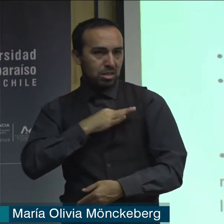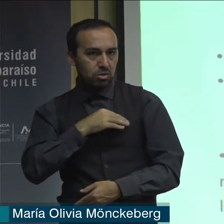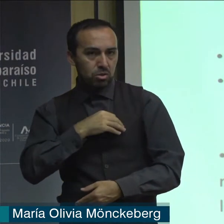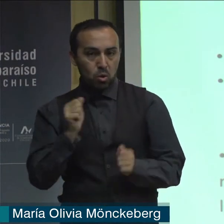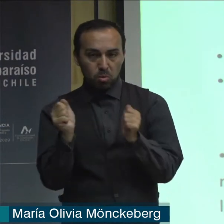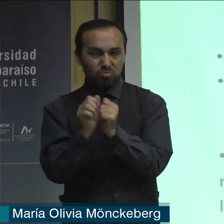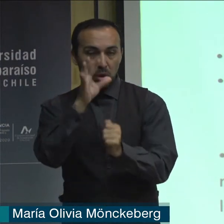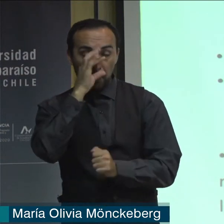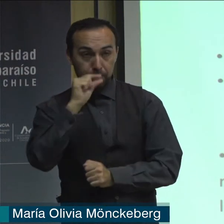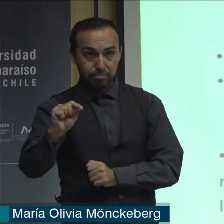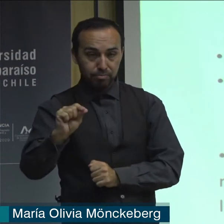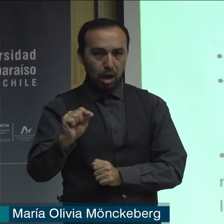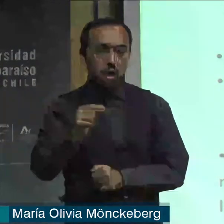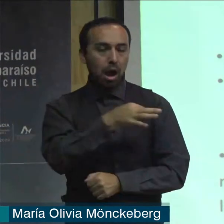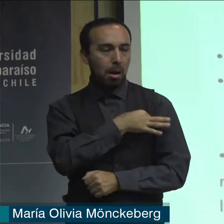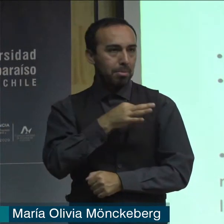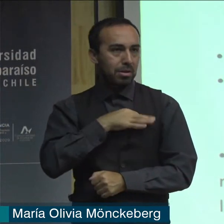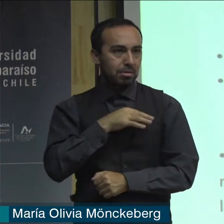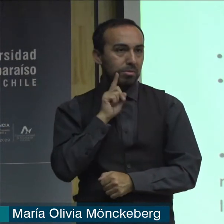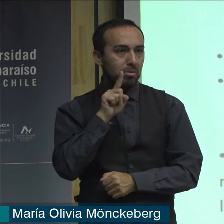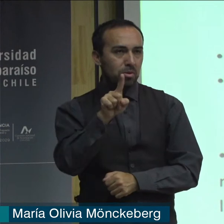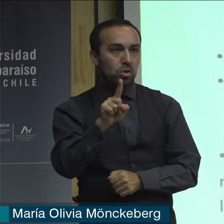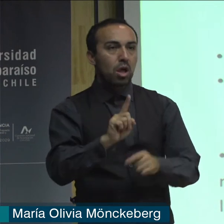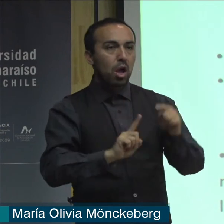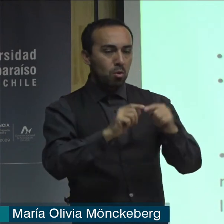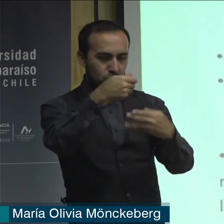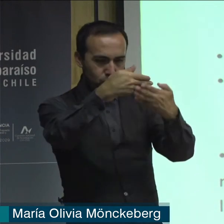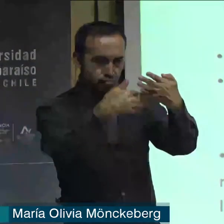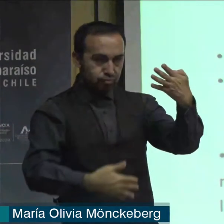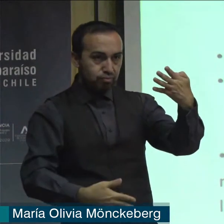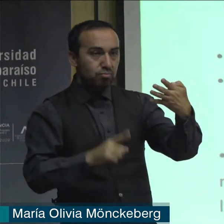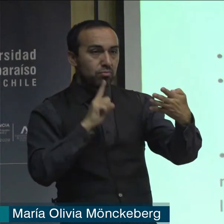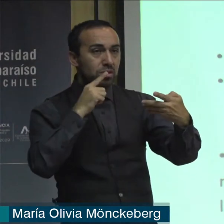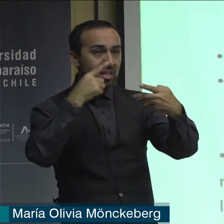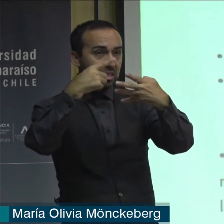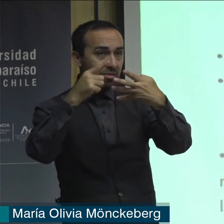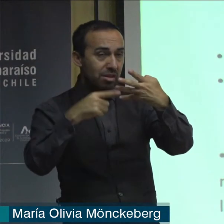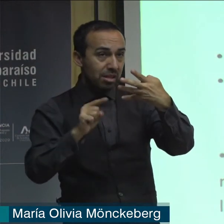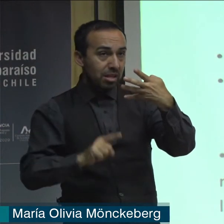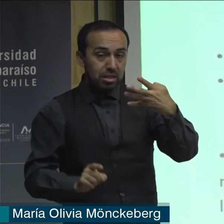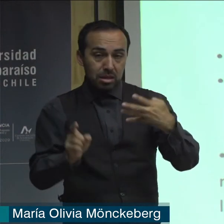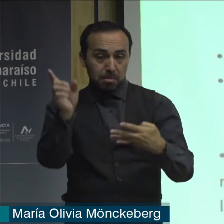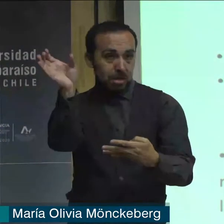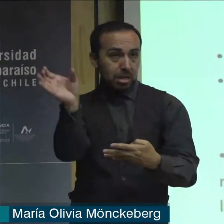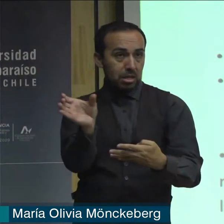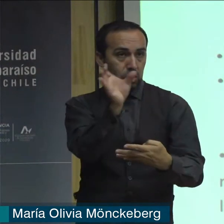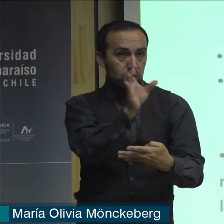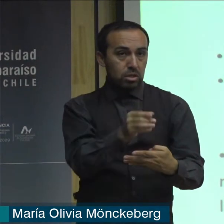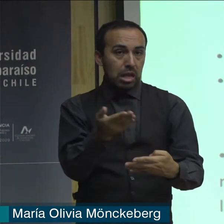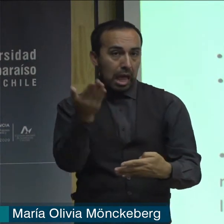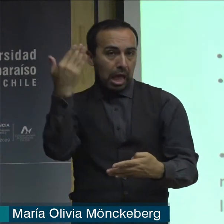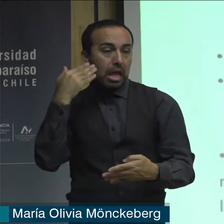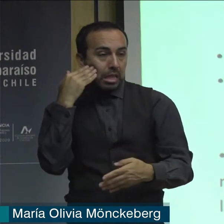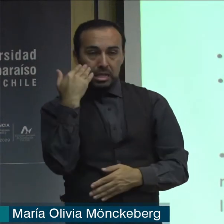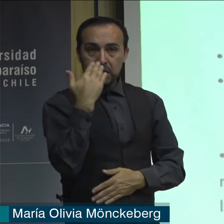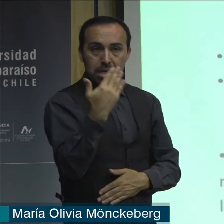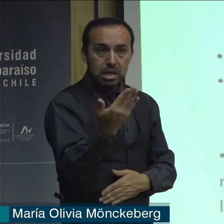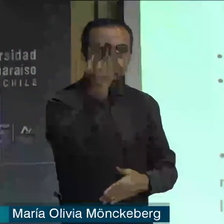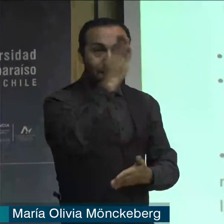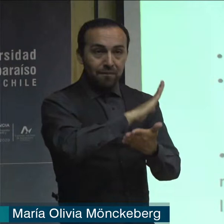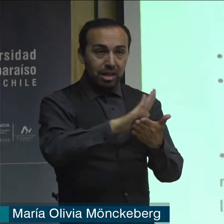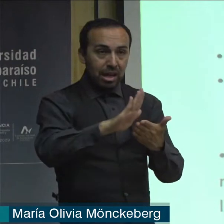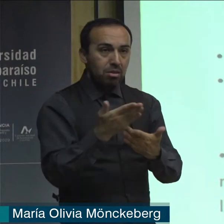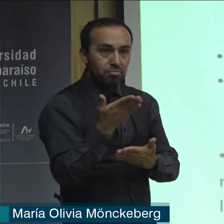El documento que se ha conocido como El ladrillo por ejemplo Rollers fue otro de los becados a Chicago